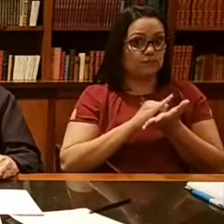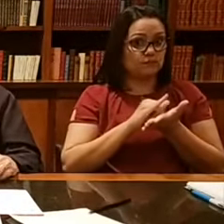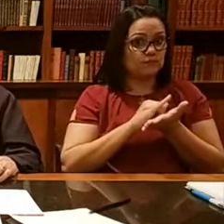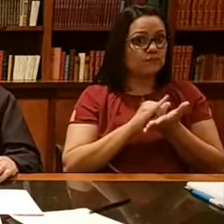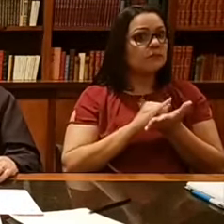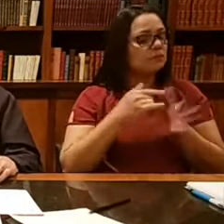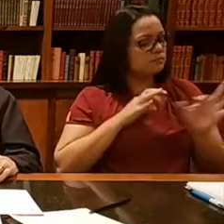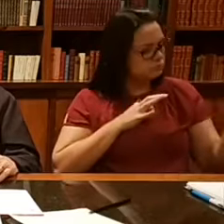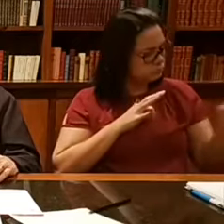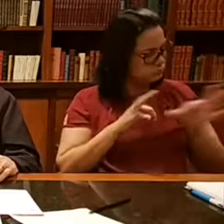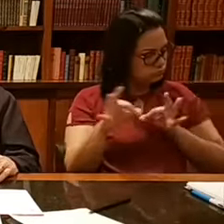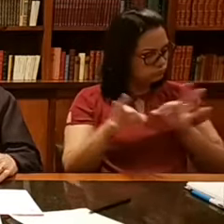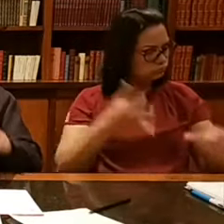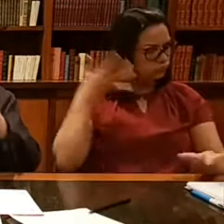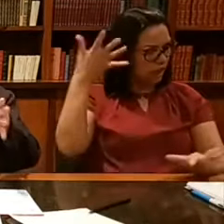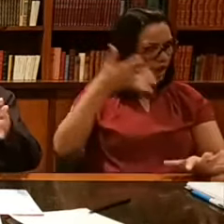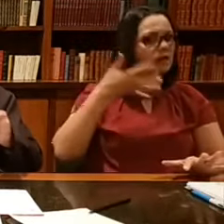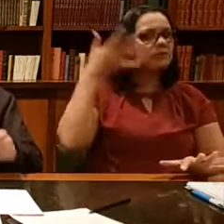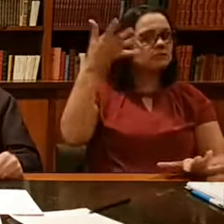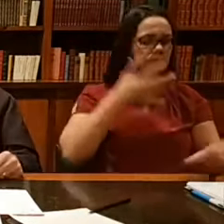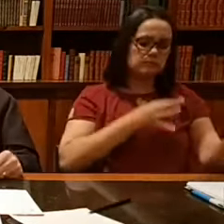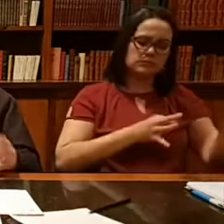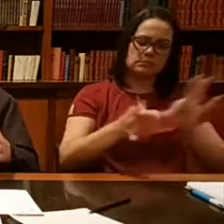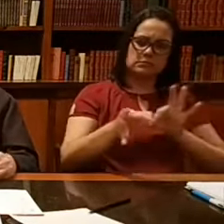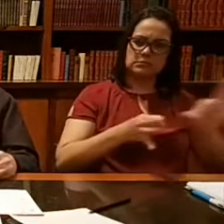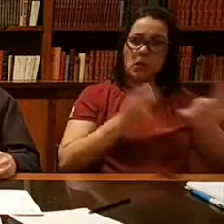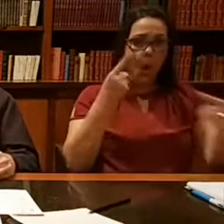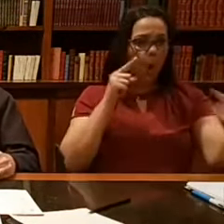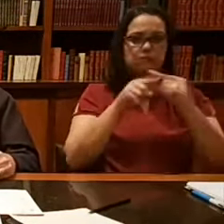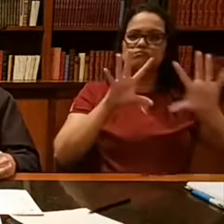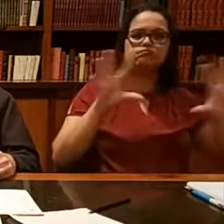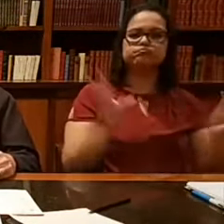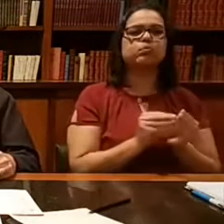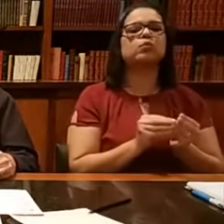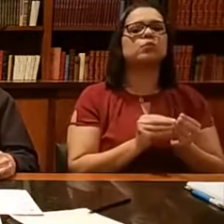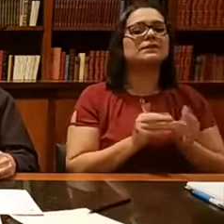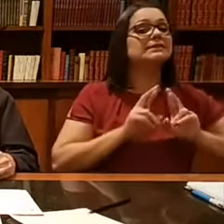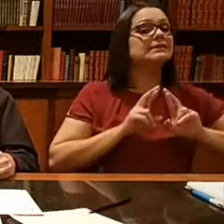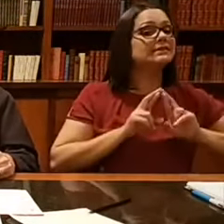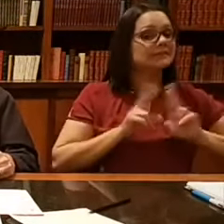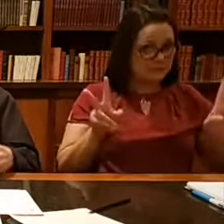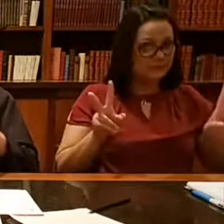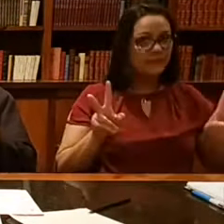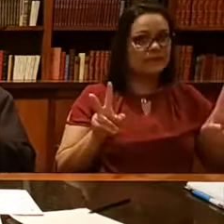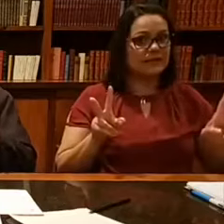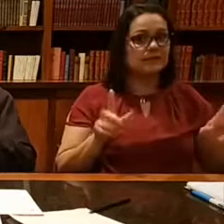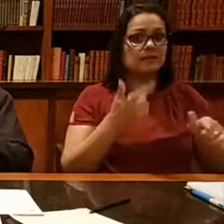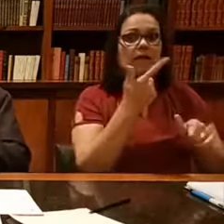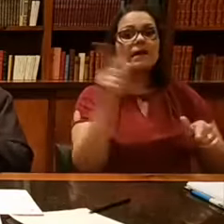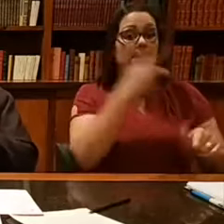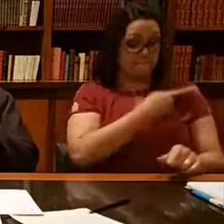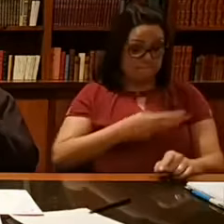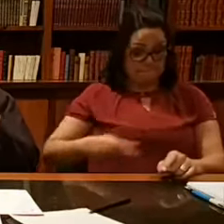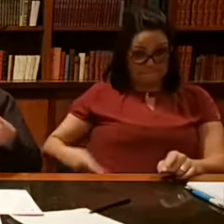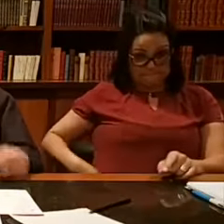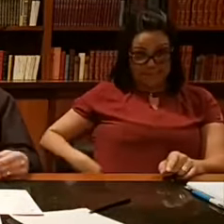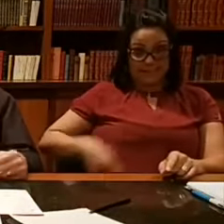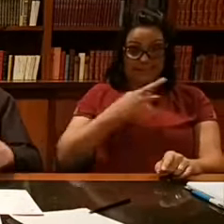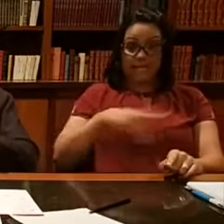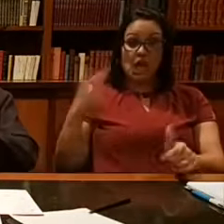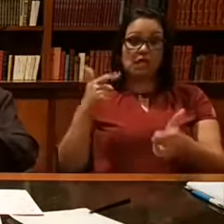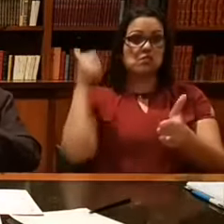Estou me preparando para um discurso, né, bastante objetivo, diferente de outros presidentes que me